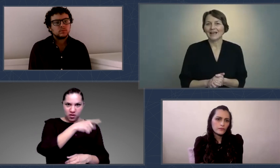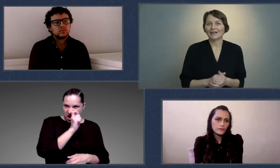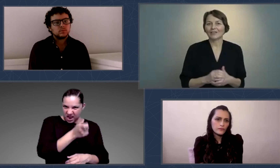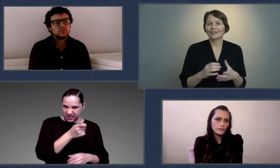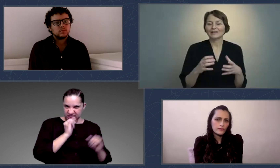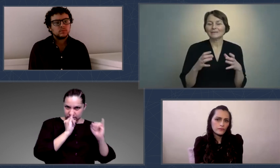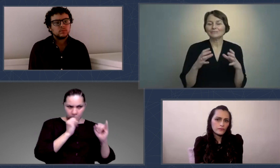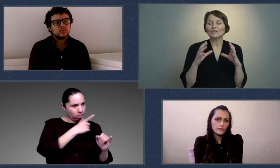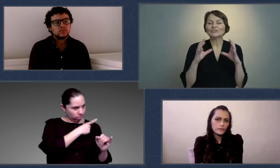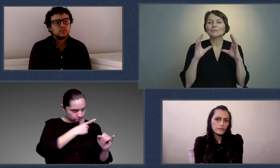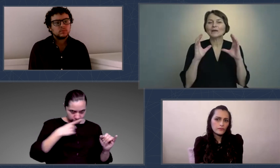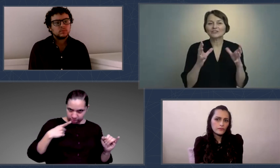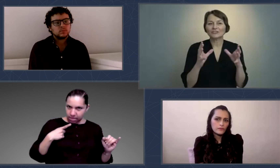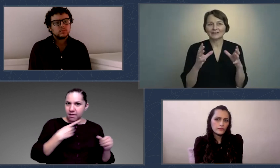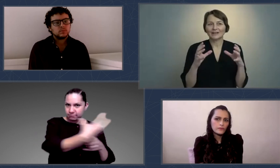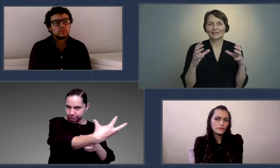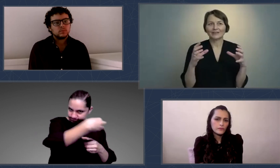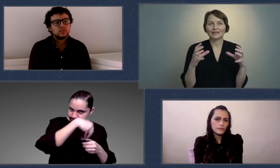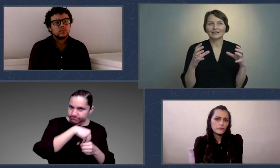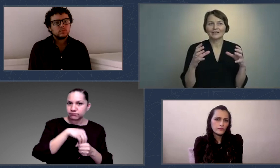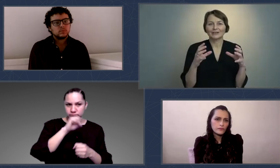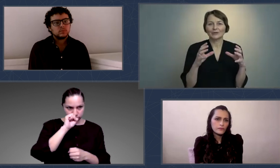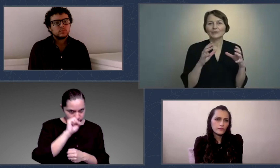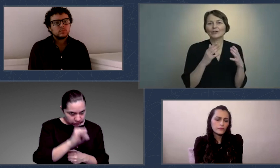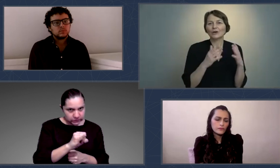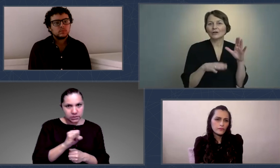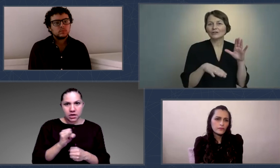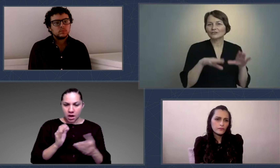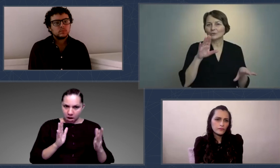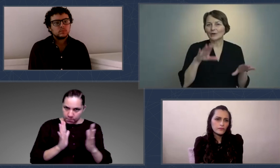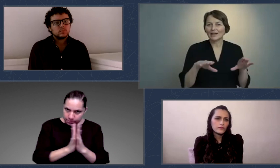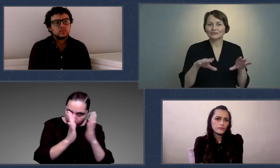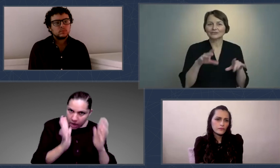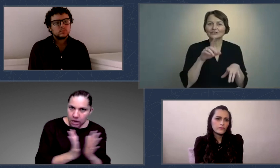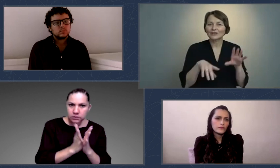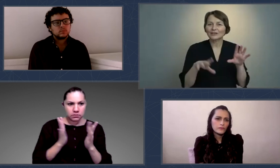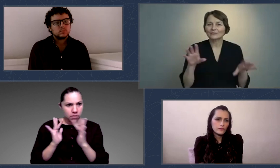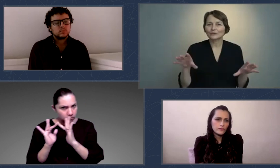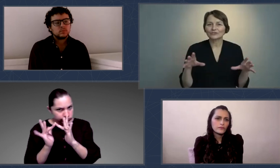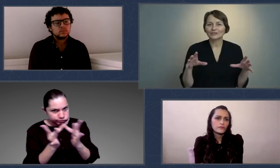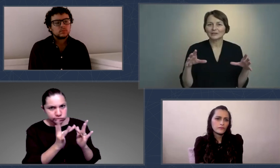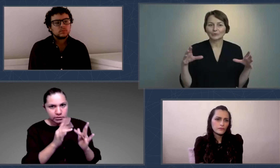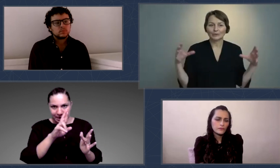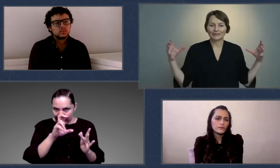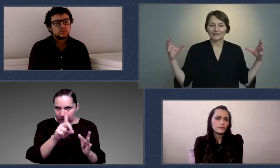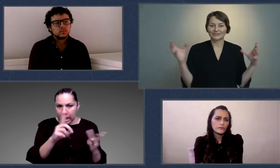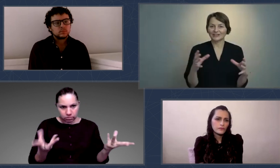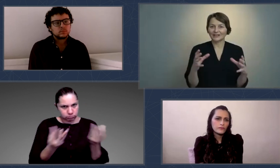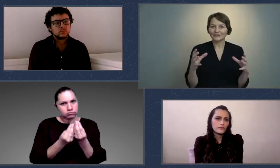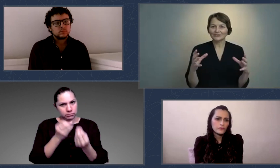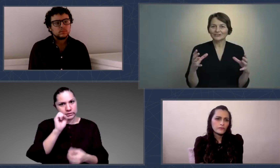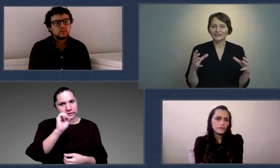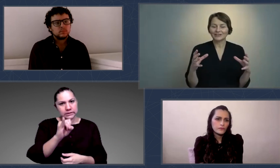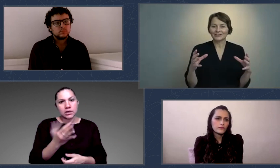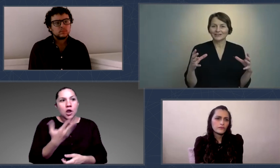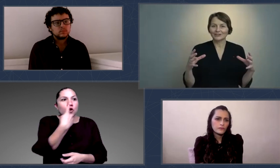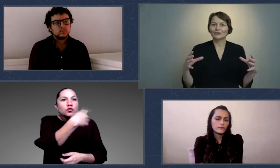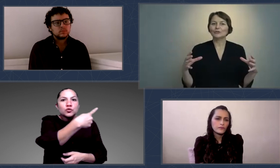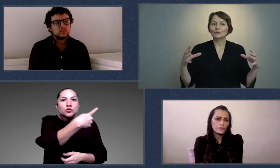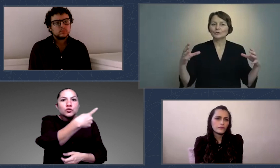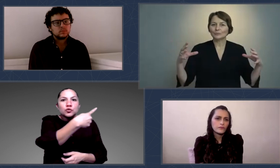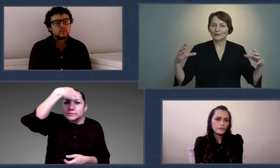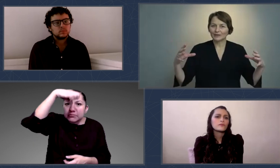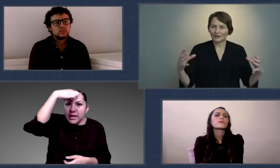de habilidades de interpretación, se trata de ser intérpretes, no se trata de oír, no se trata de hablar, se trata